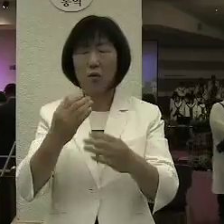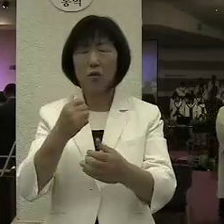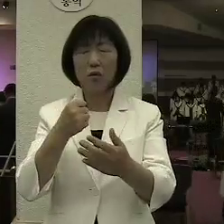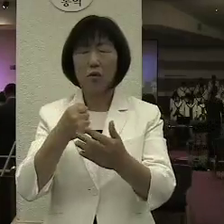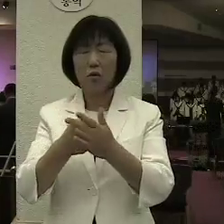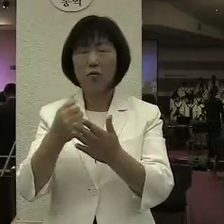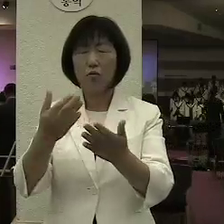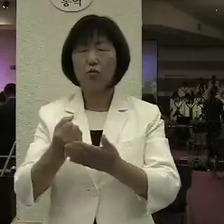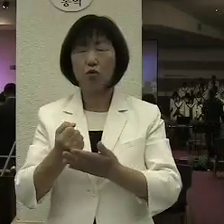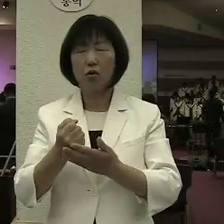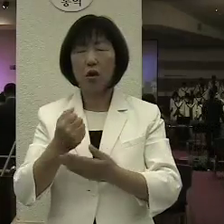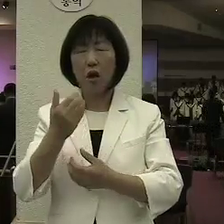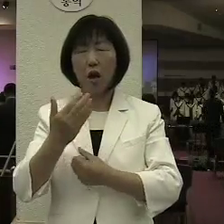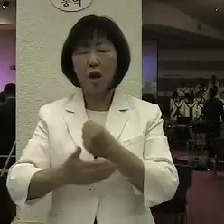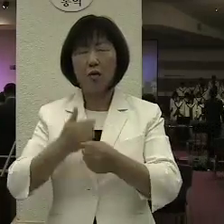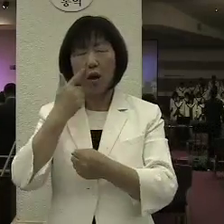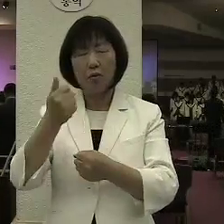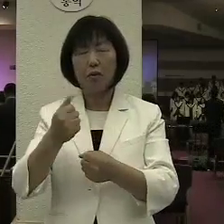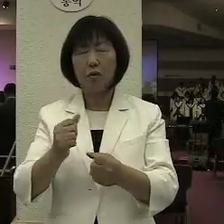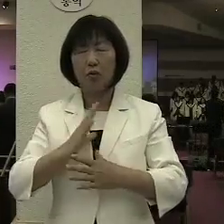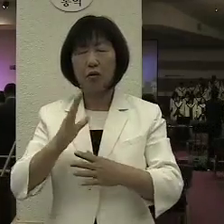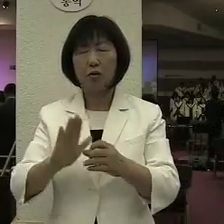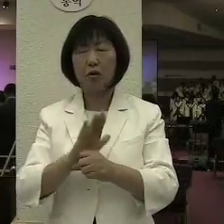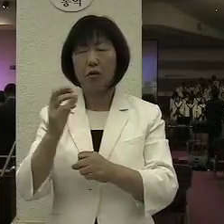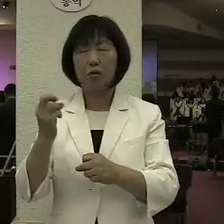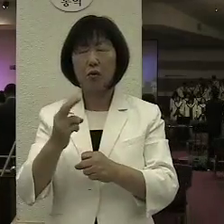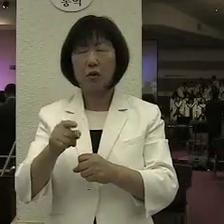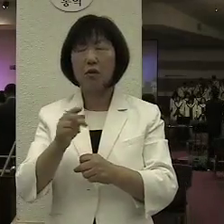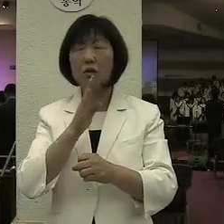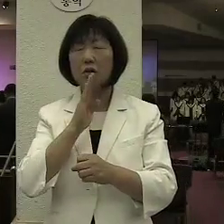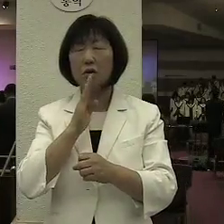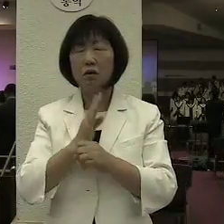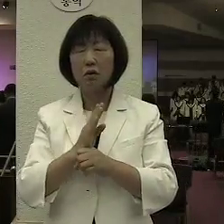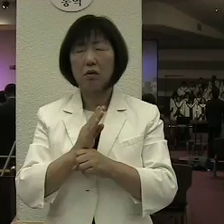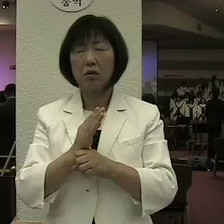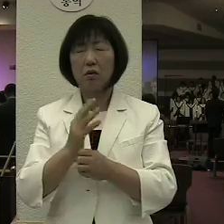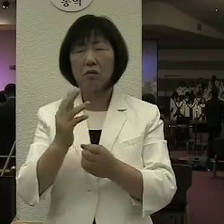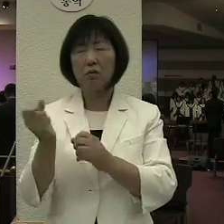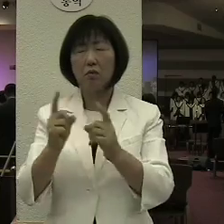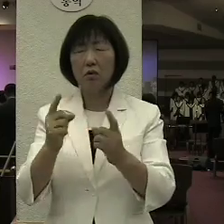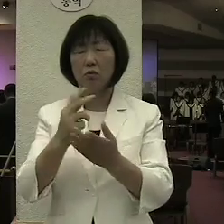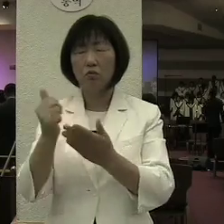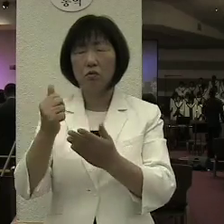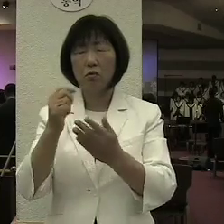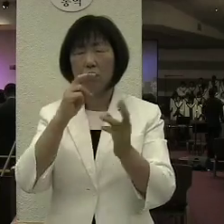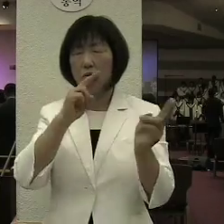죽으심으로 우리의 구원을 완성하시고 사흘 만에 부활하심으로